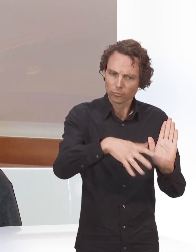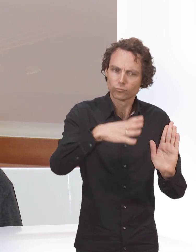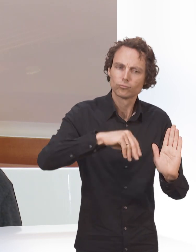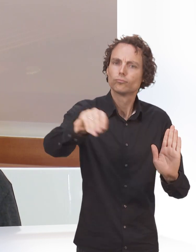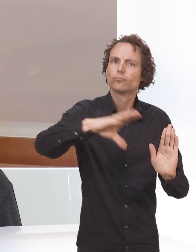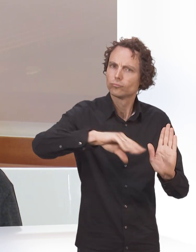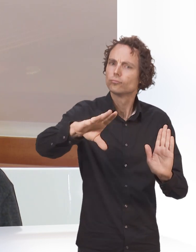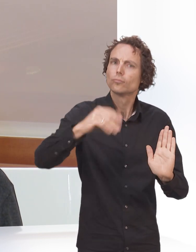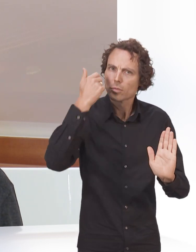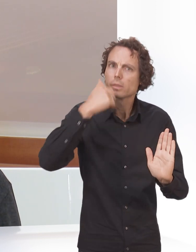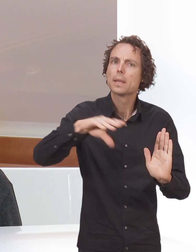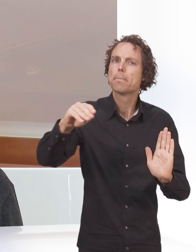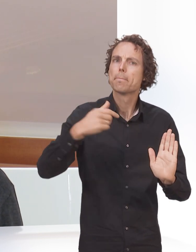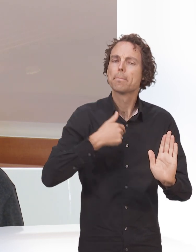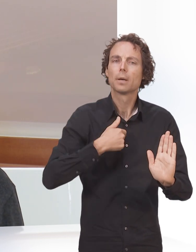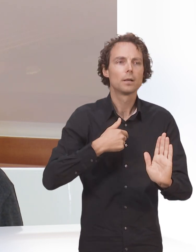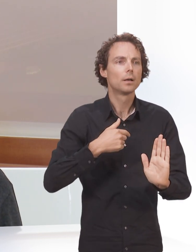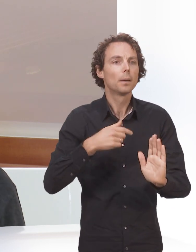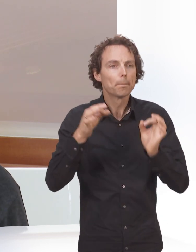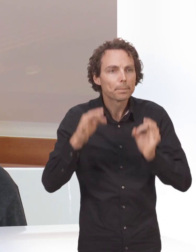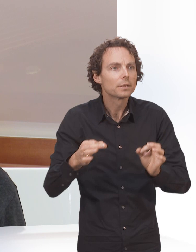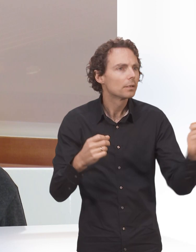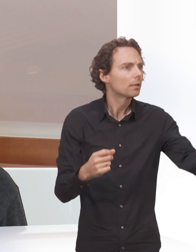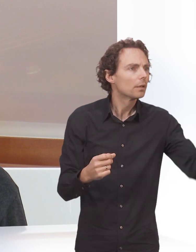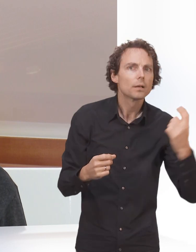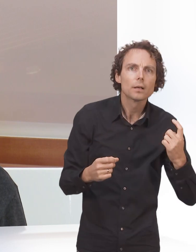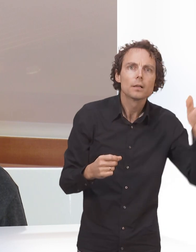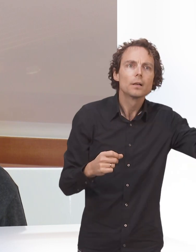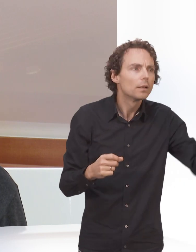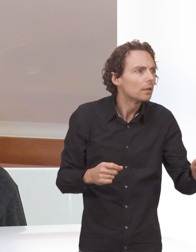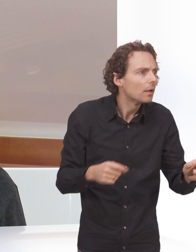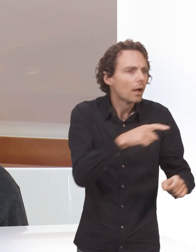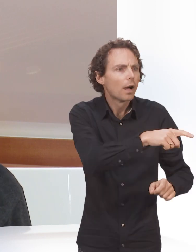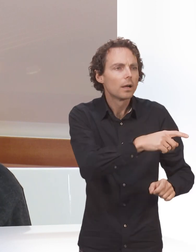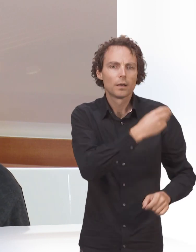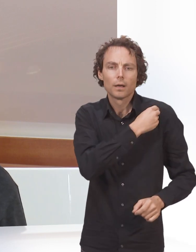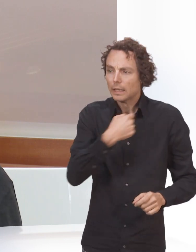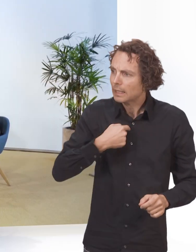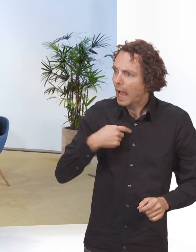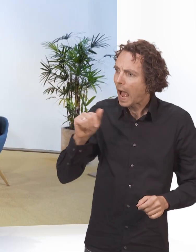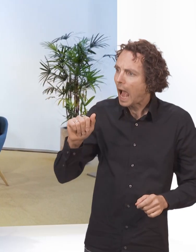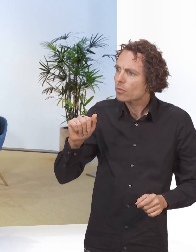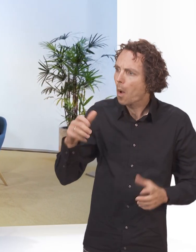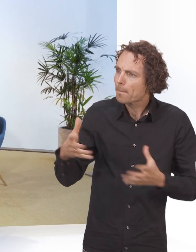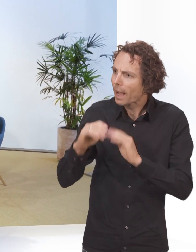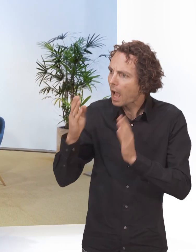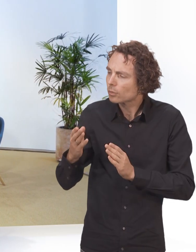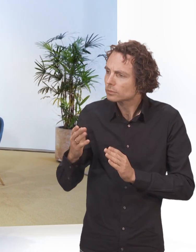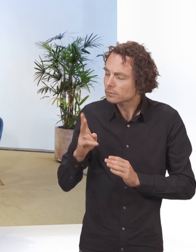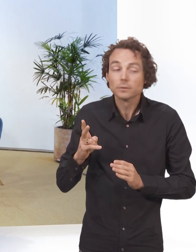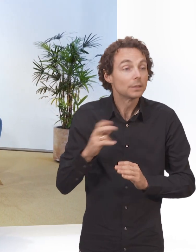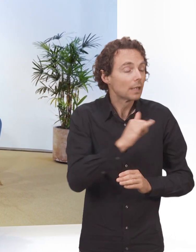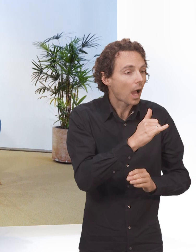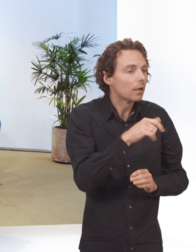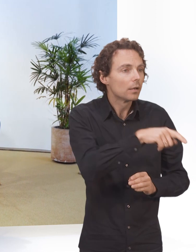stand neben mir, hat sich neben mich gestellt und sagt, Sie sind doch Arno Backhaus. Sag ich, ja. Und dann hat er dem Passanten gesagt, das ist Arno Backhaus, der möchte